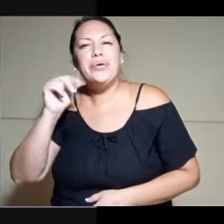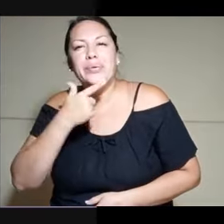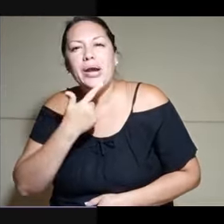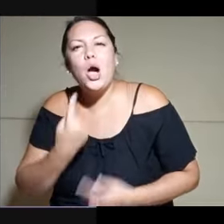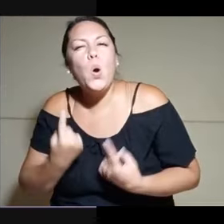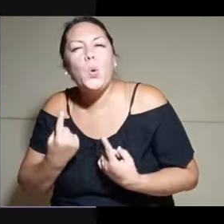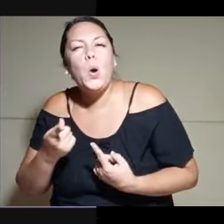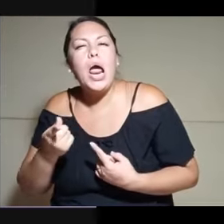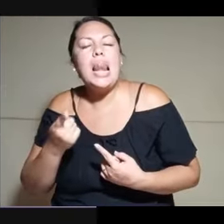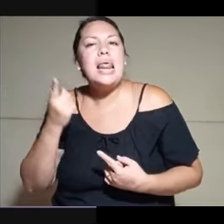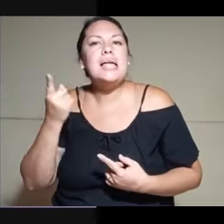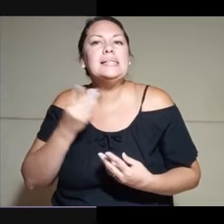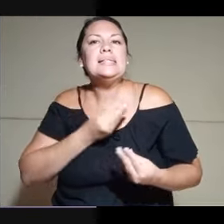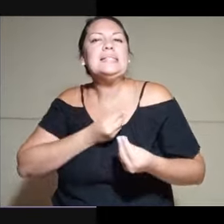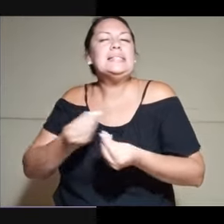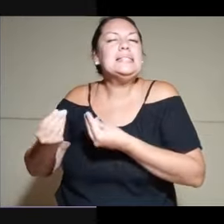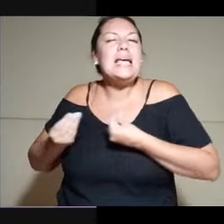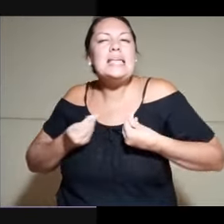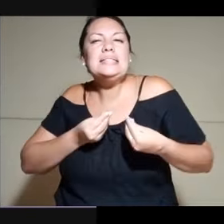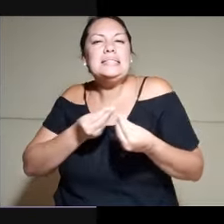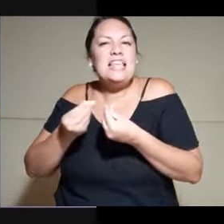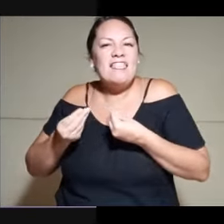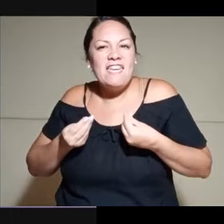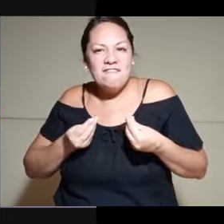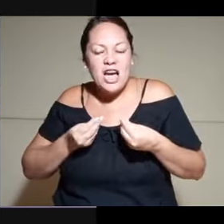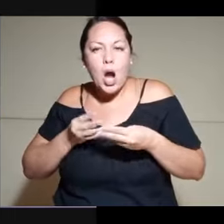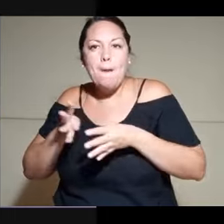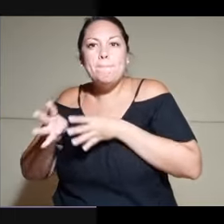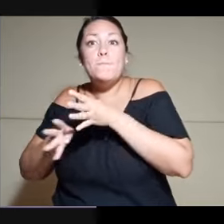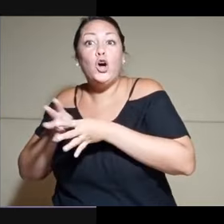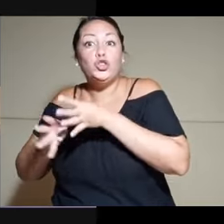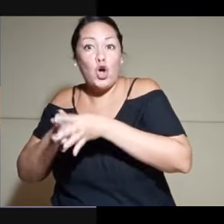Trigémino. Muy bien. ¿Qué tipo de fibras tiene el trigémino?